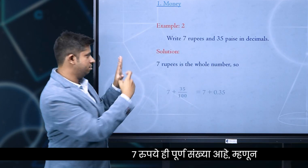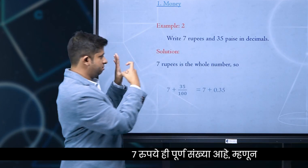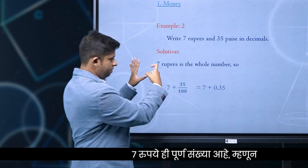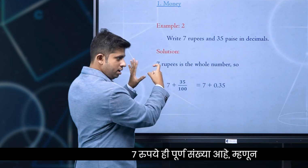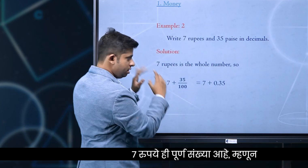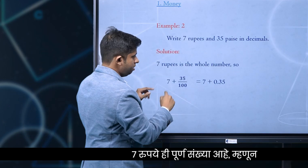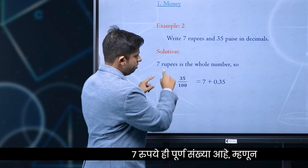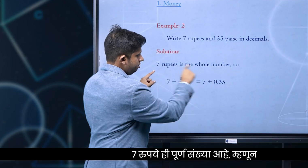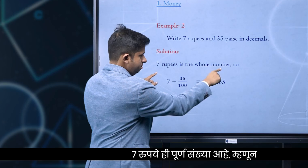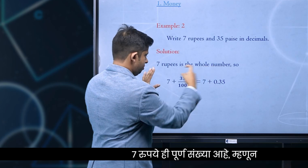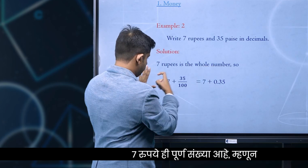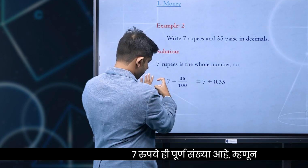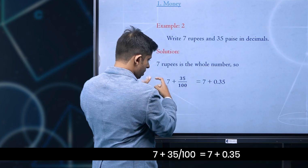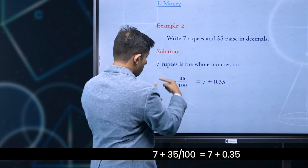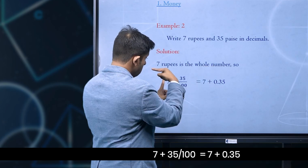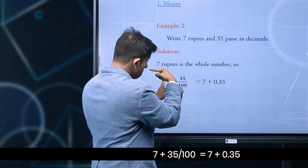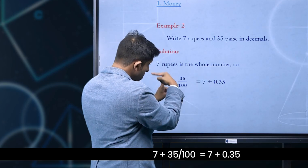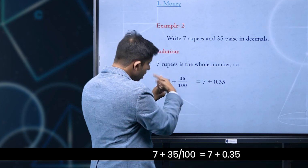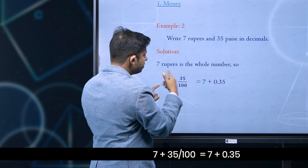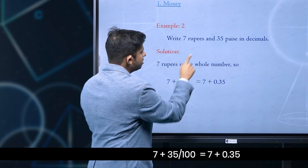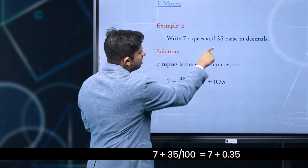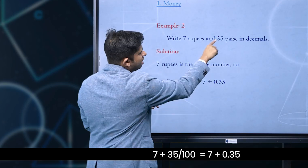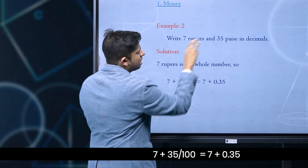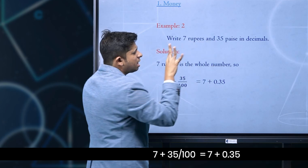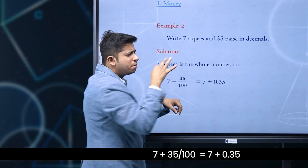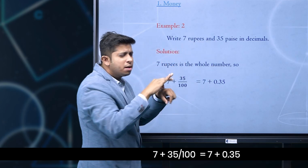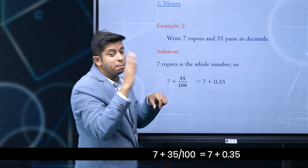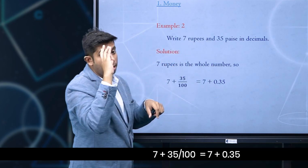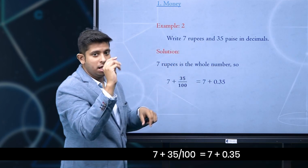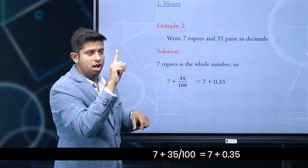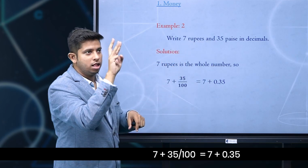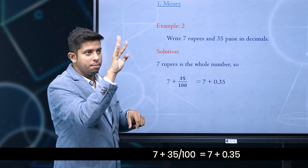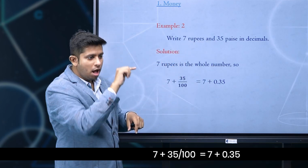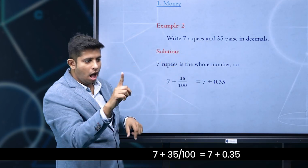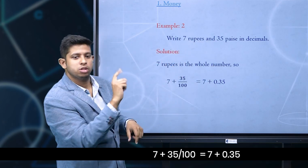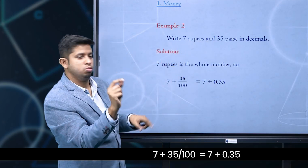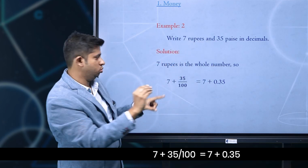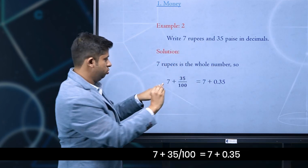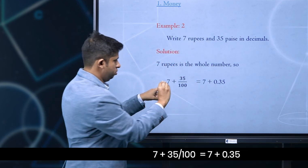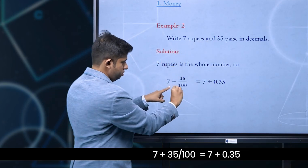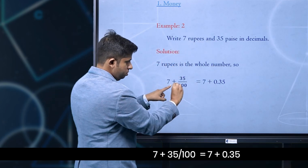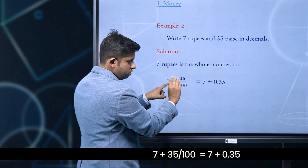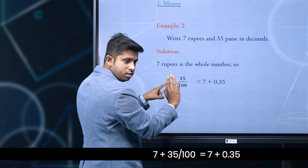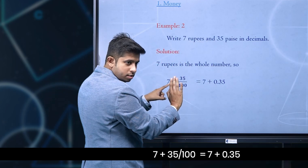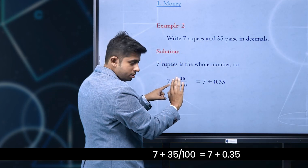₹7 ही पूर्ण संख्या आहे, म्हणून 7 अधिक 35 भागिले 100 बरोबर 7 अधिक